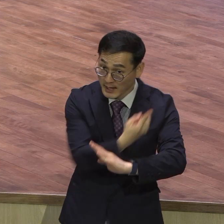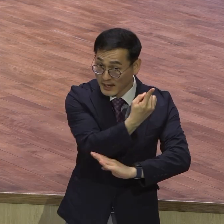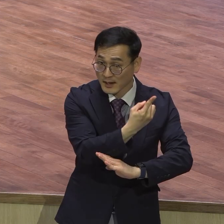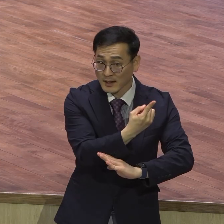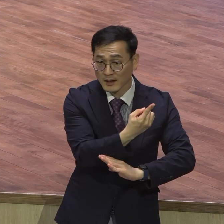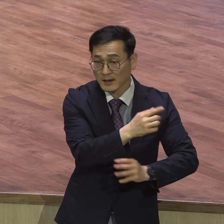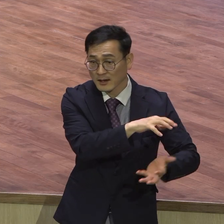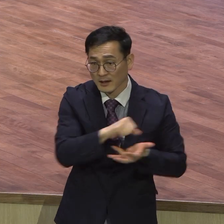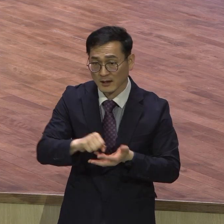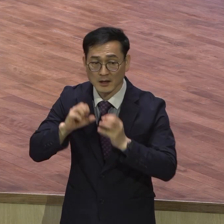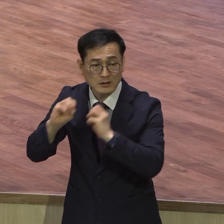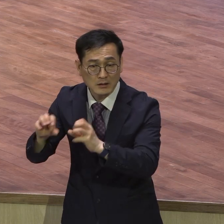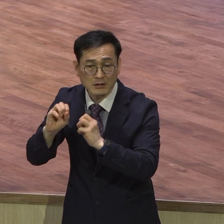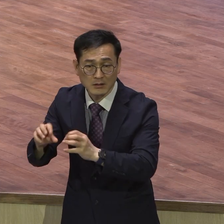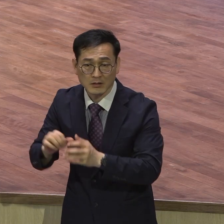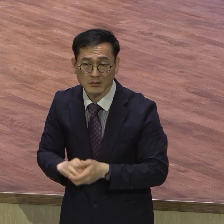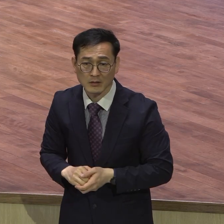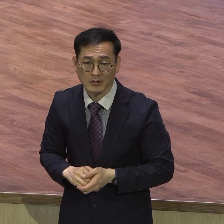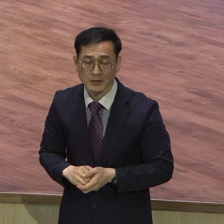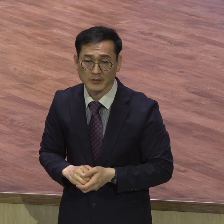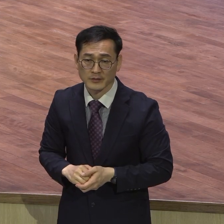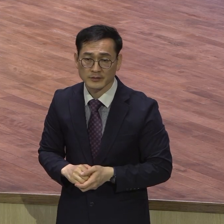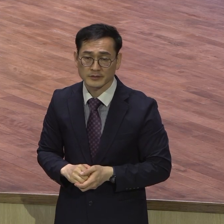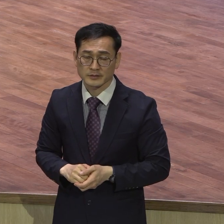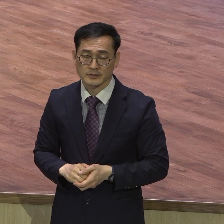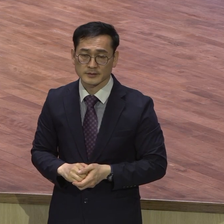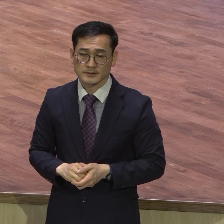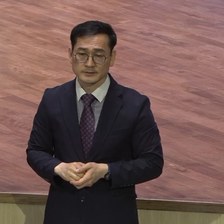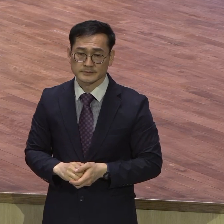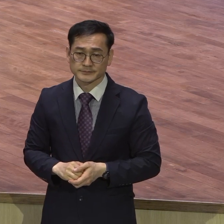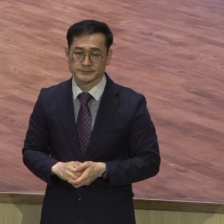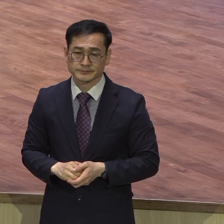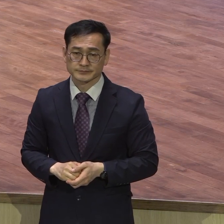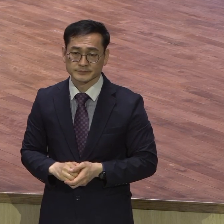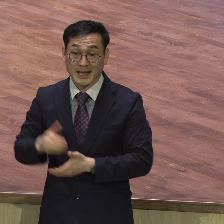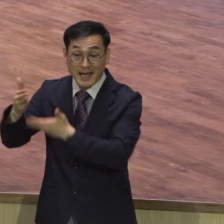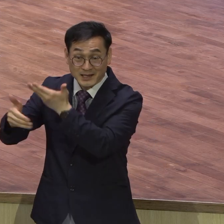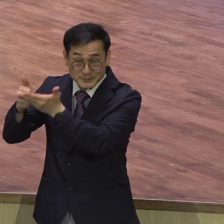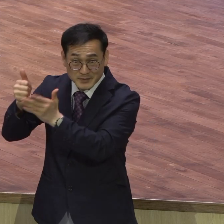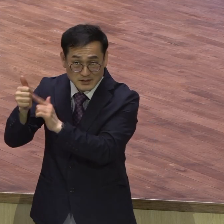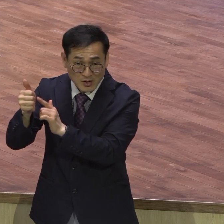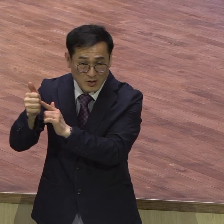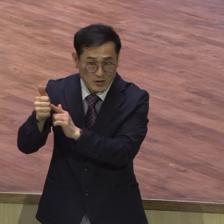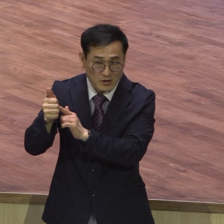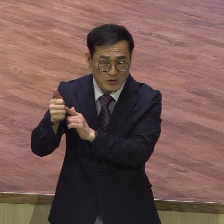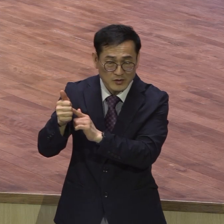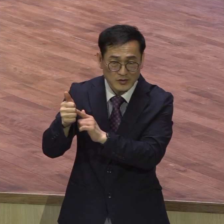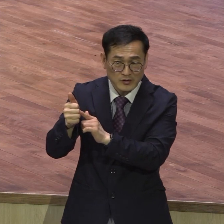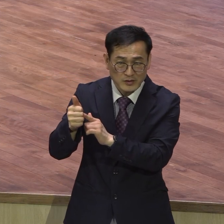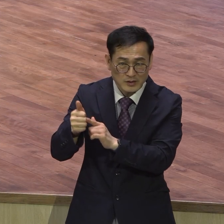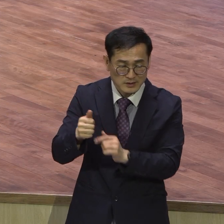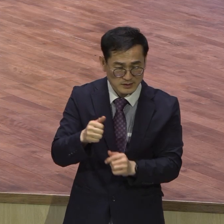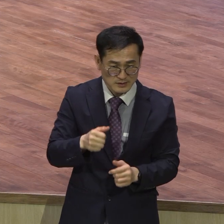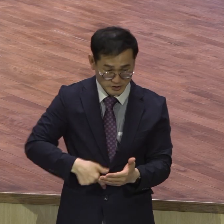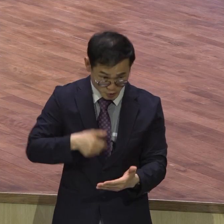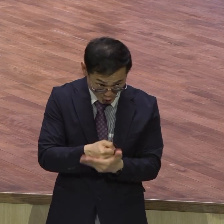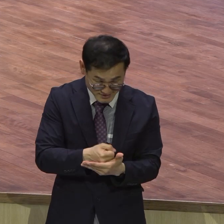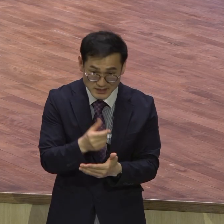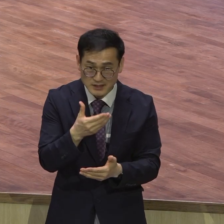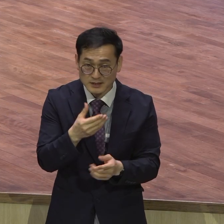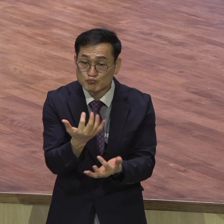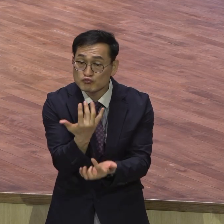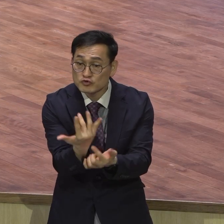하나님께서 우리를 구원하시기 주신 그 불이 뭐냐 오직